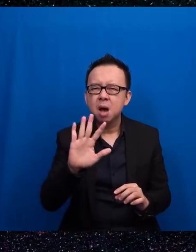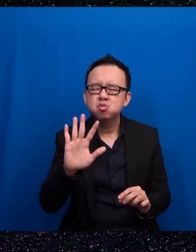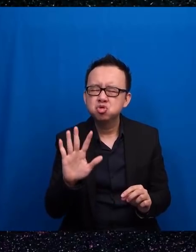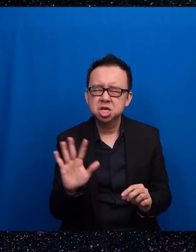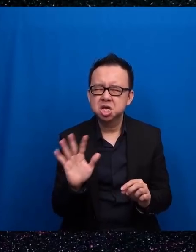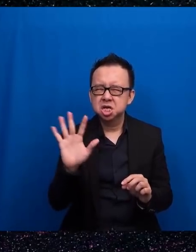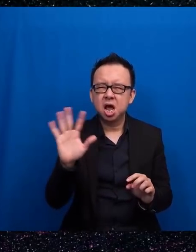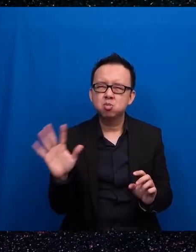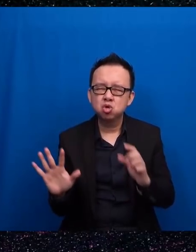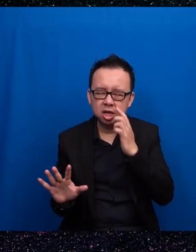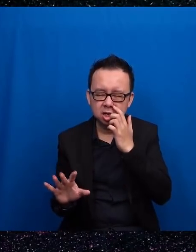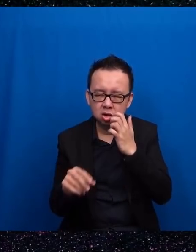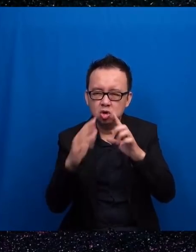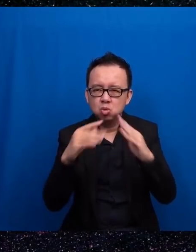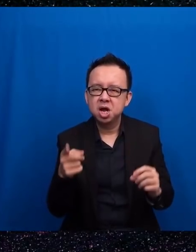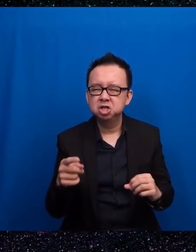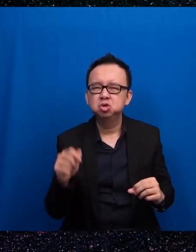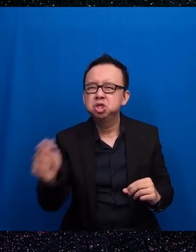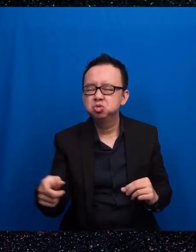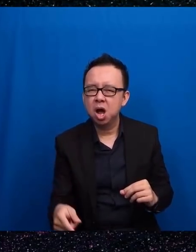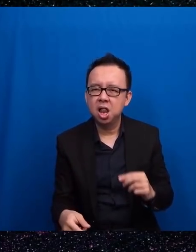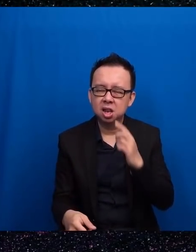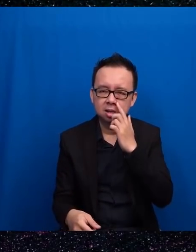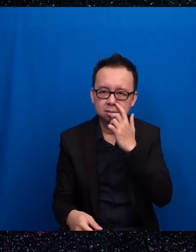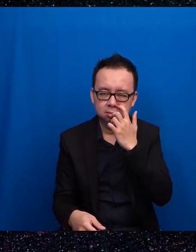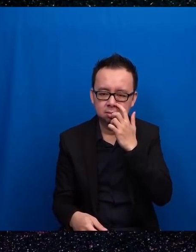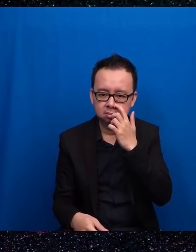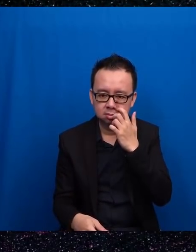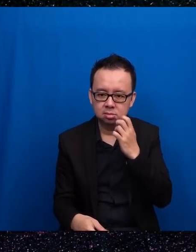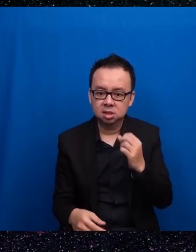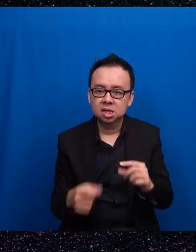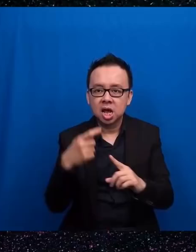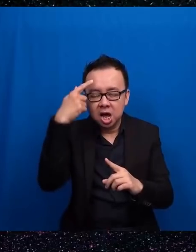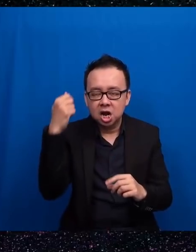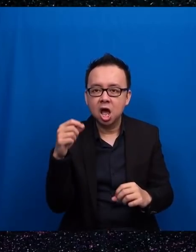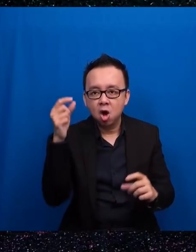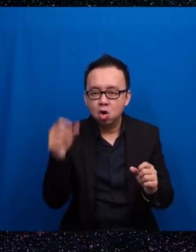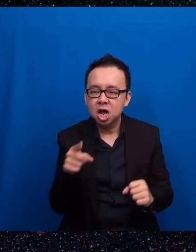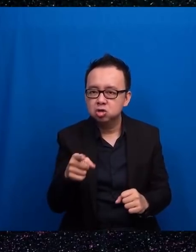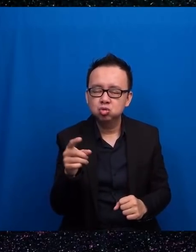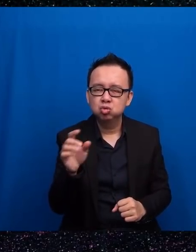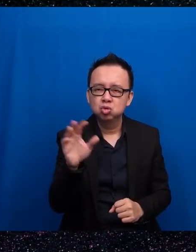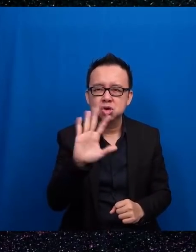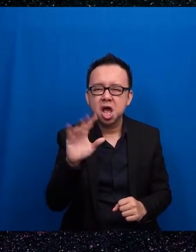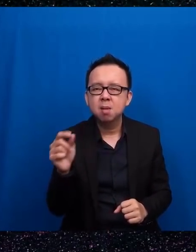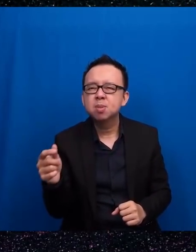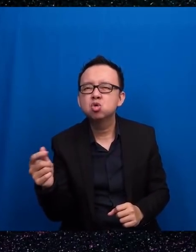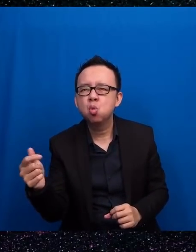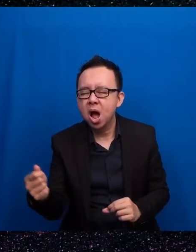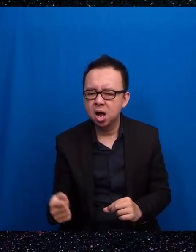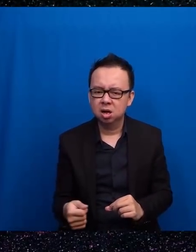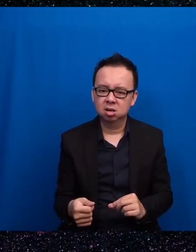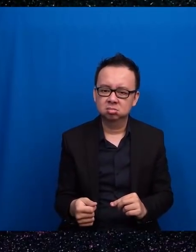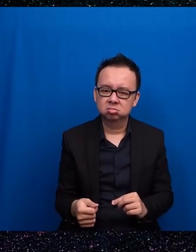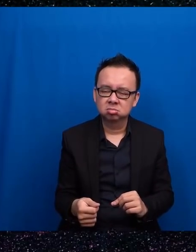sale, tidak pernah dikatakan dijual. Lalu kita masih ngotot ditawar lagi. Lalu kita bisa gaya dan berkata, aku kasih 2 kali